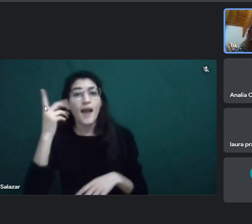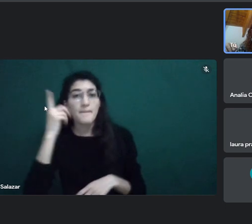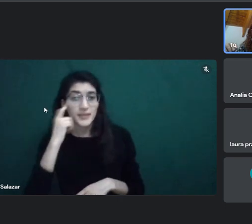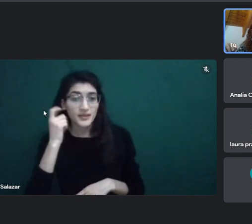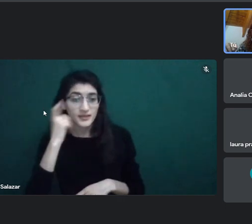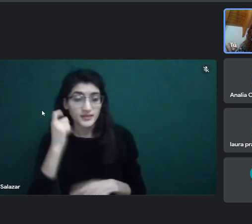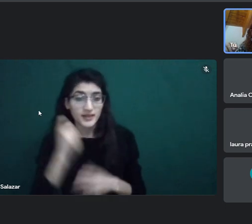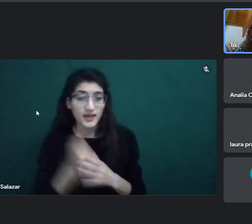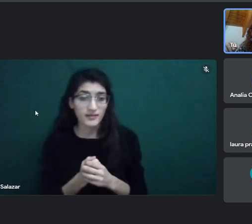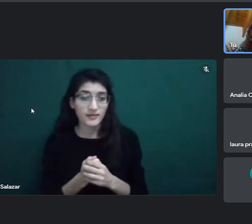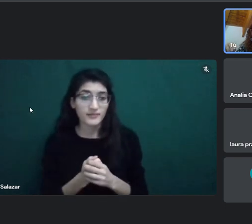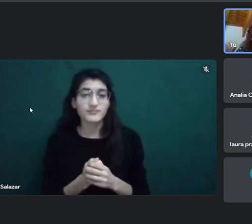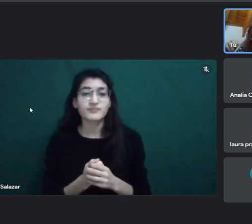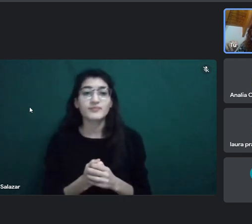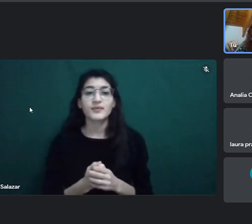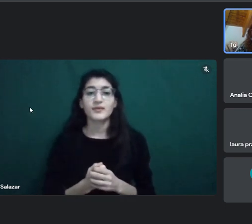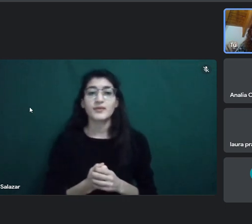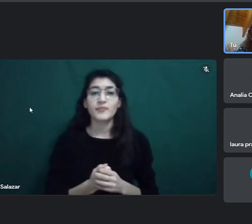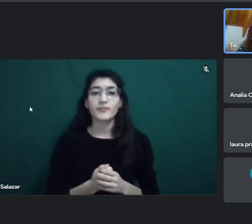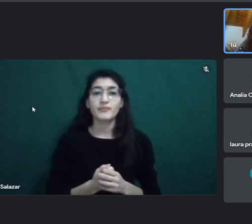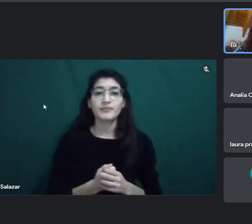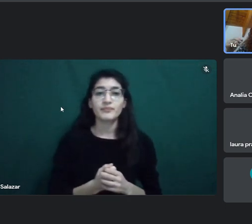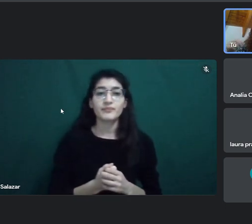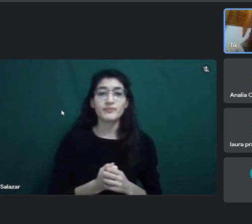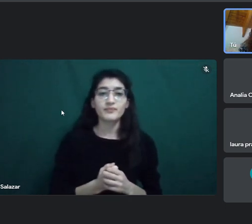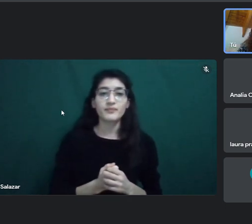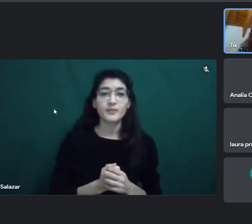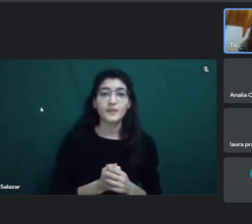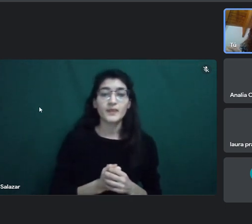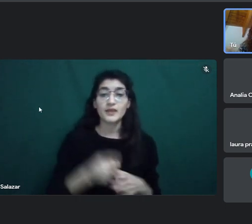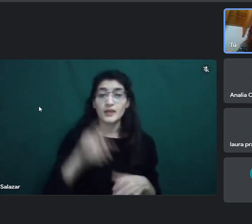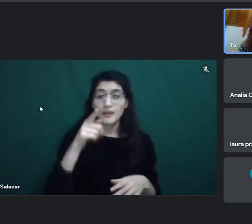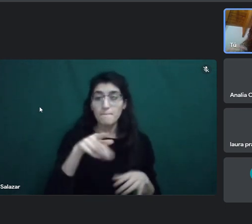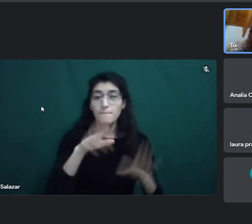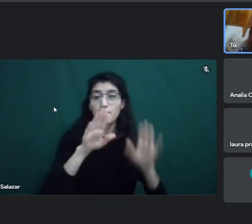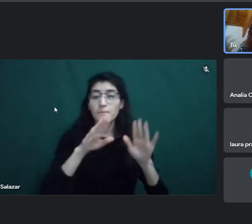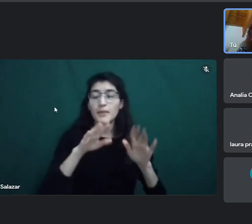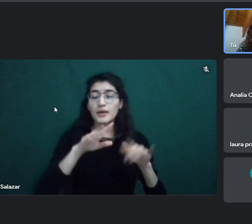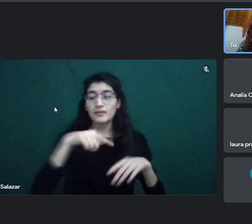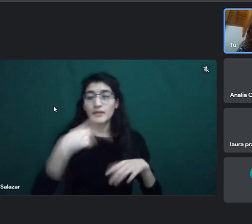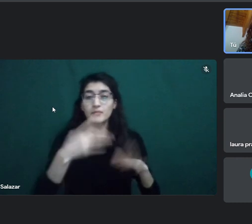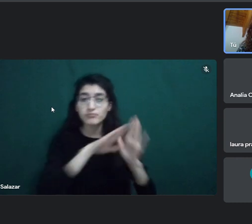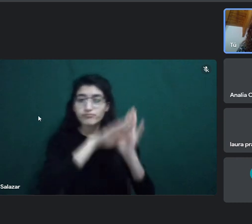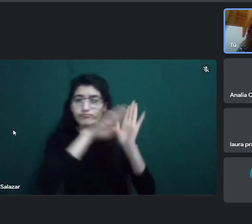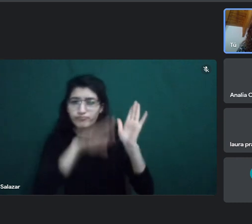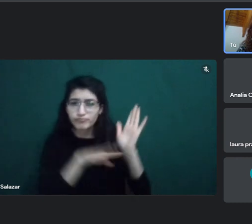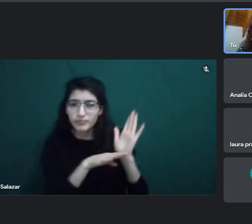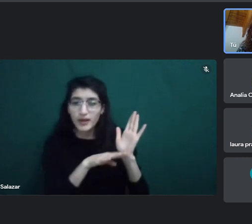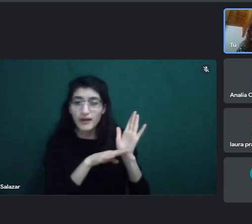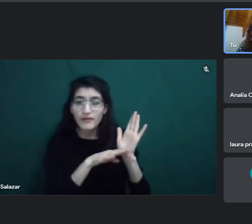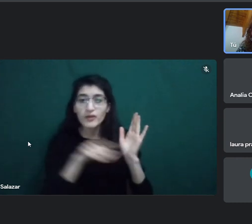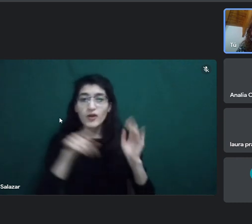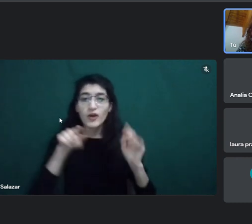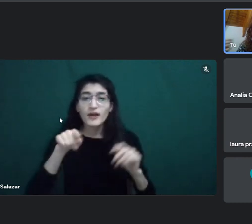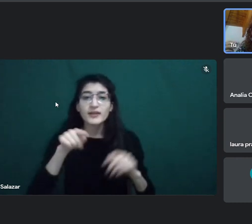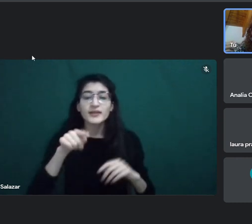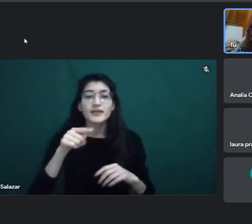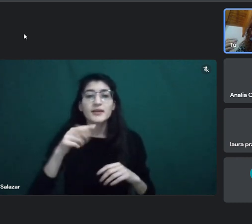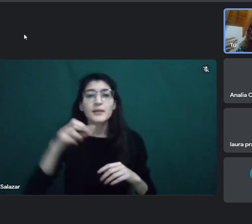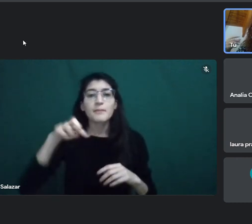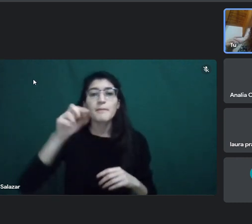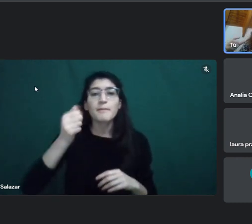también después de acá, sería para lograr o para el logro, ¿sí? Entonces,